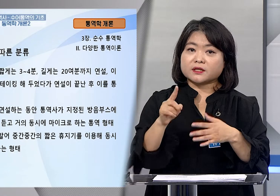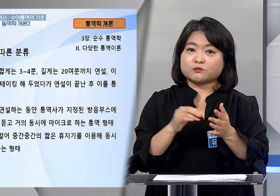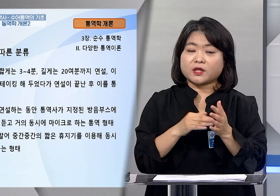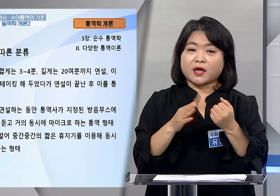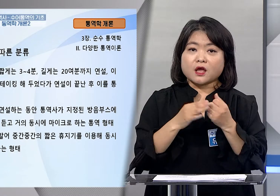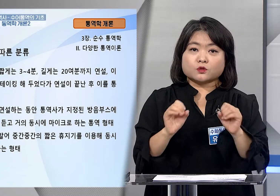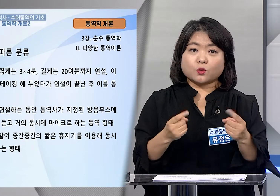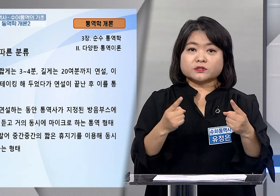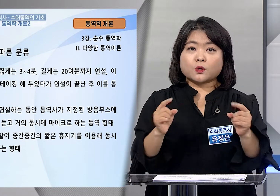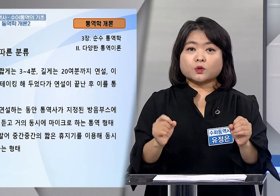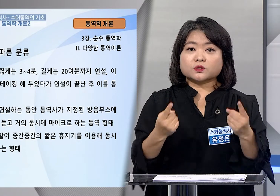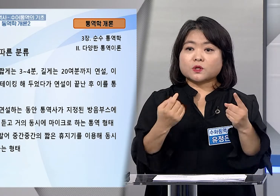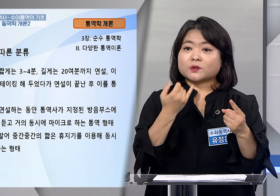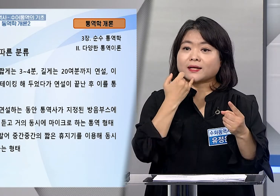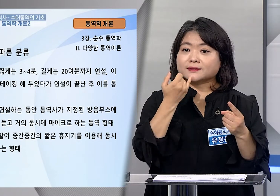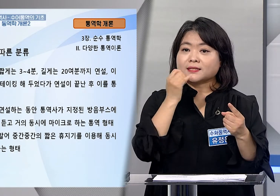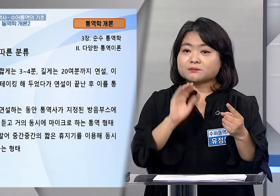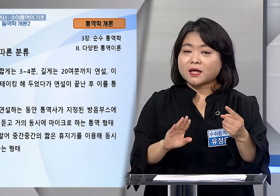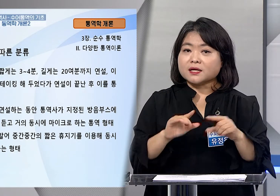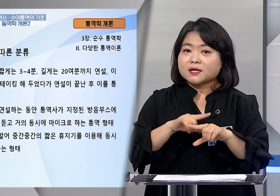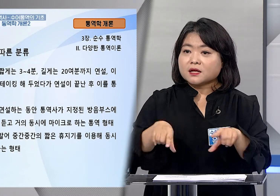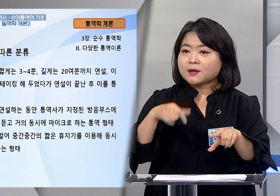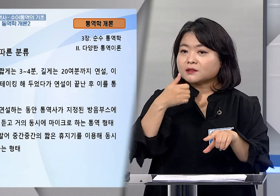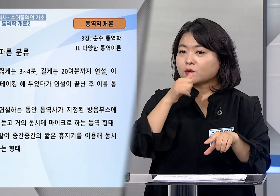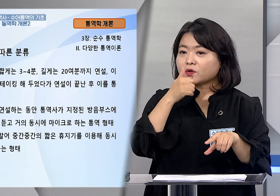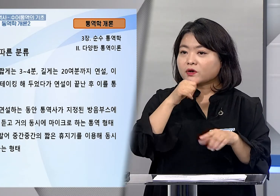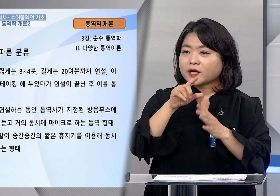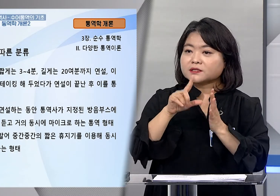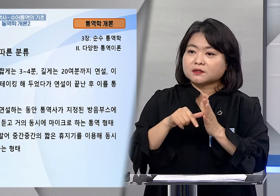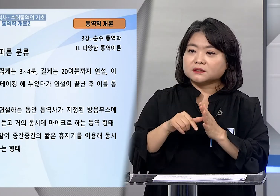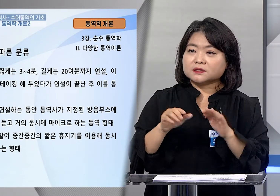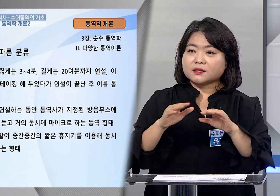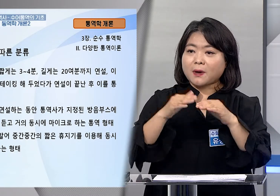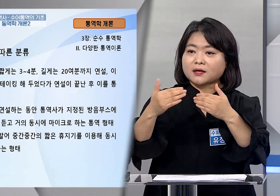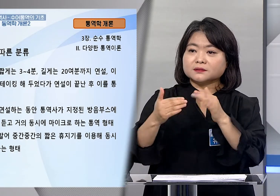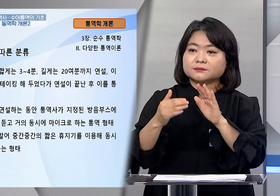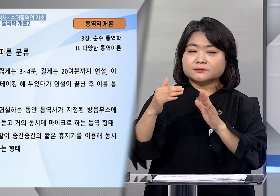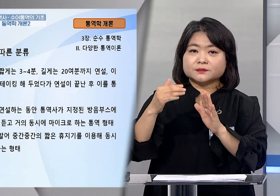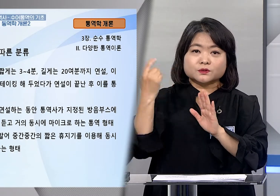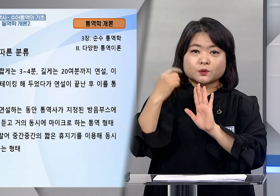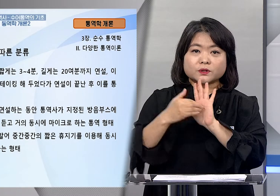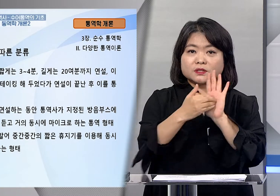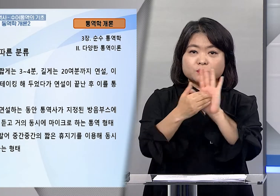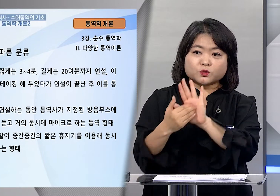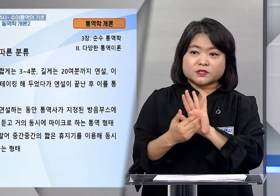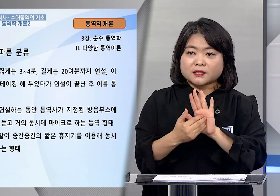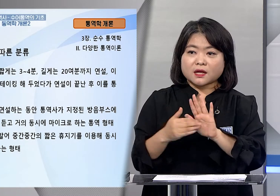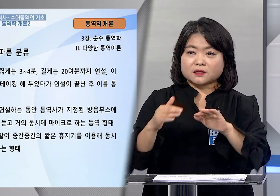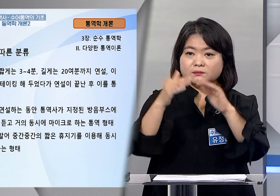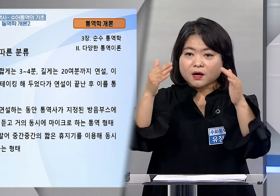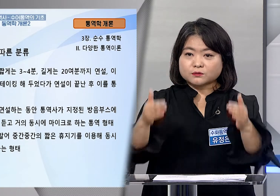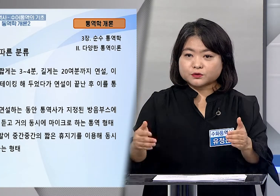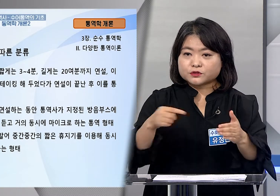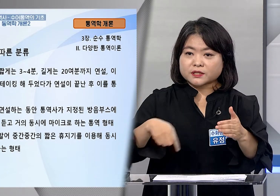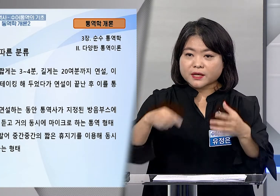때문에 동시에 공전해도 가능하지만 일반 통역에서는 방음 소리를 모두 차단하는 방음부스에서